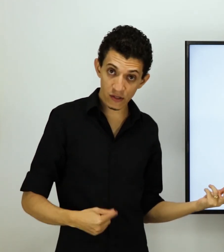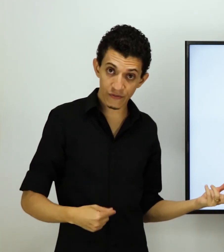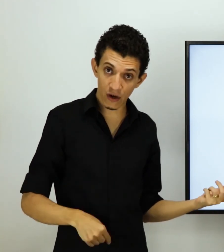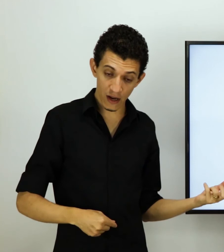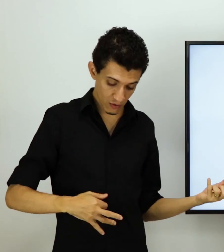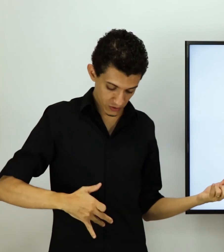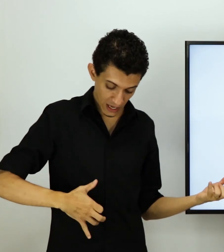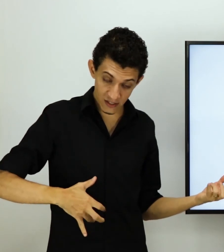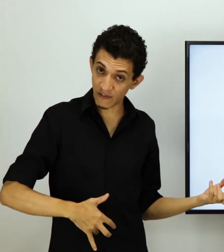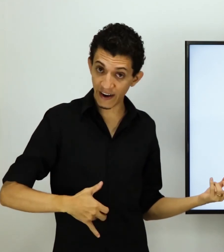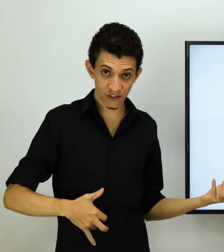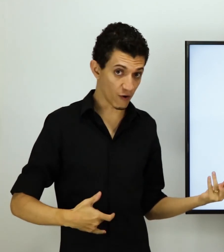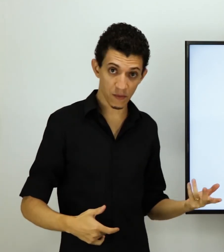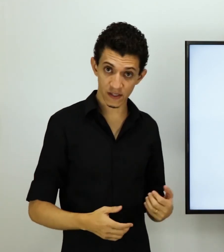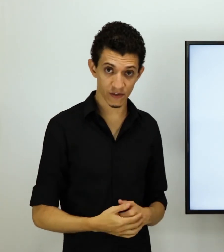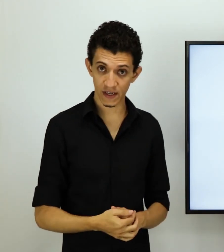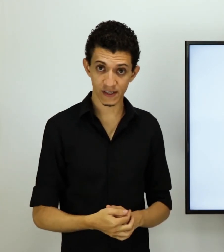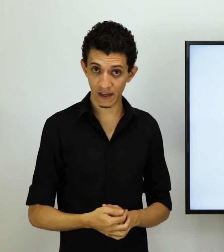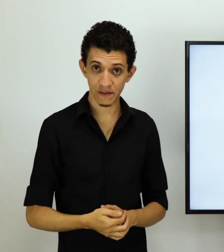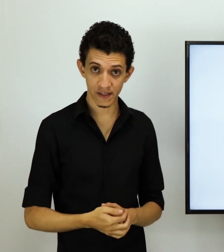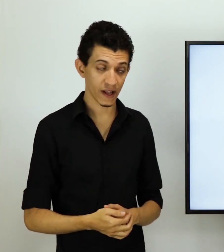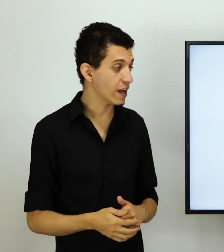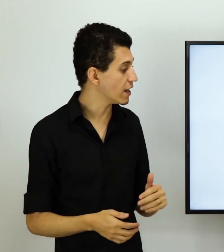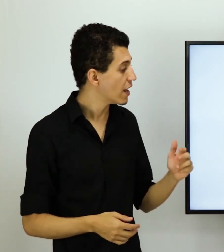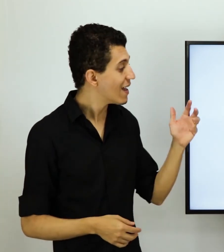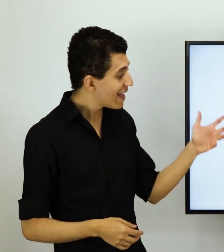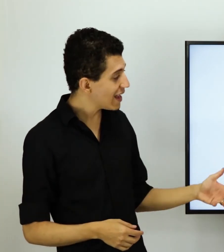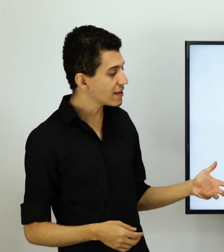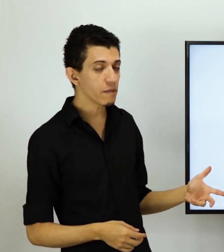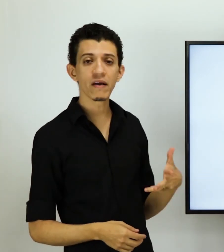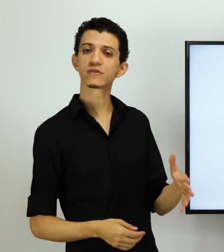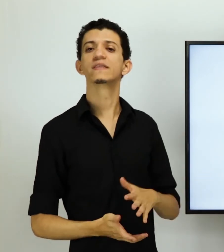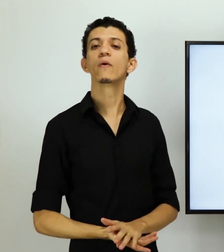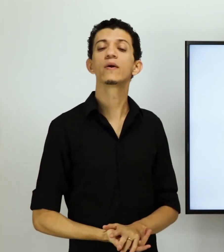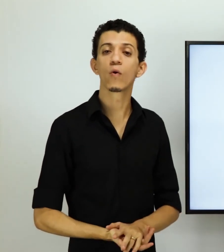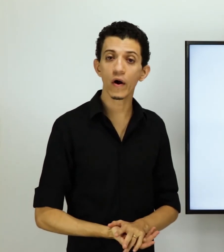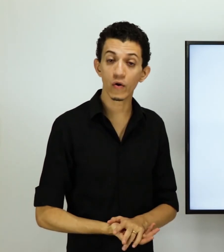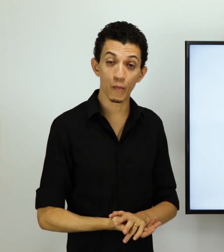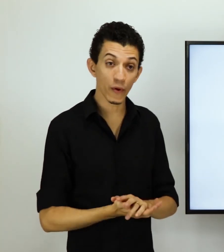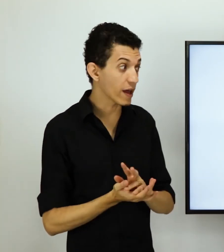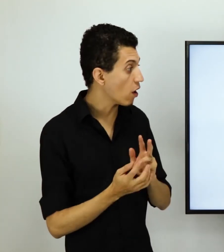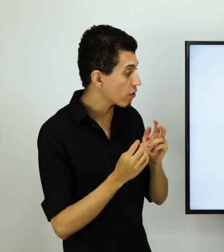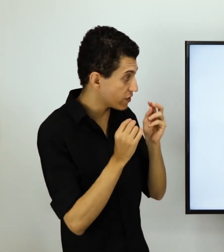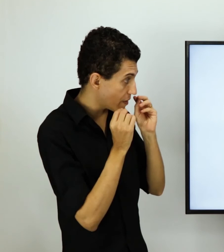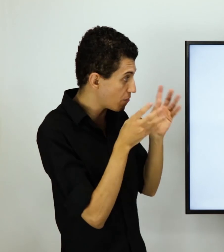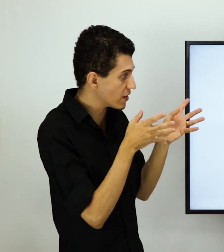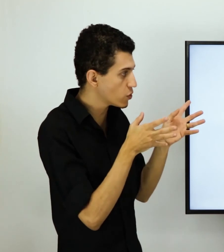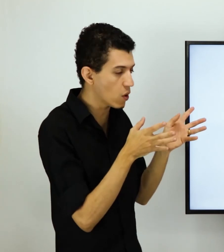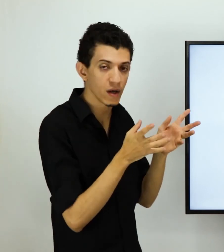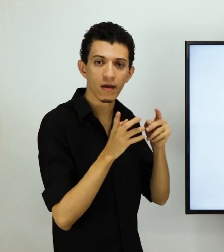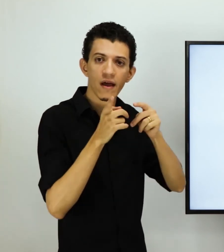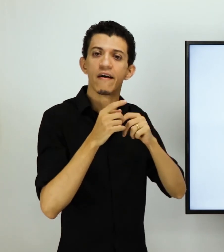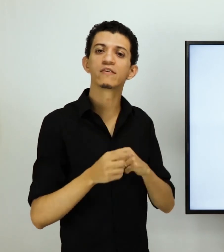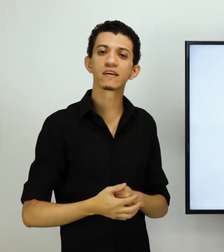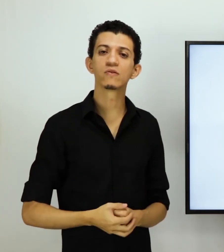de violão, das várias formas que você quiser fazer ele também é um sinal icônico, porque logo que você bate o olho, você